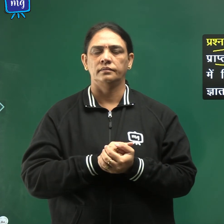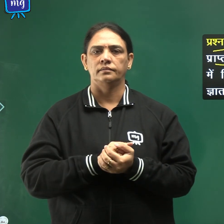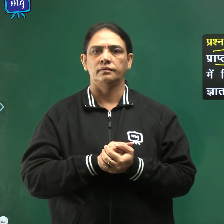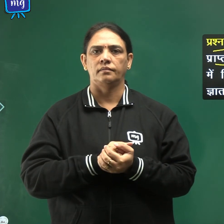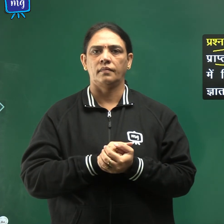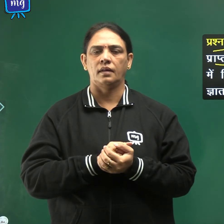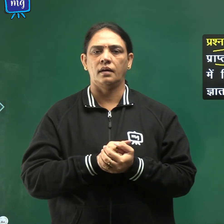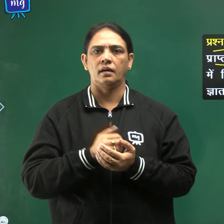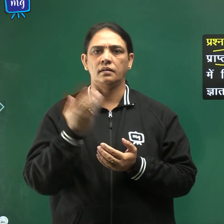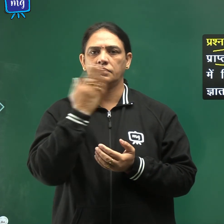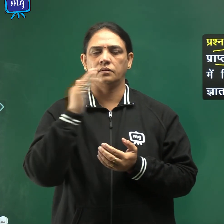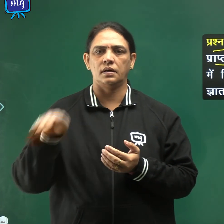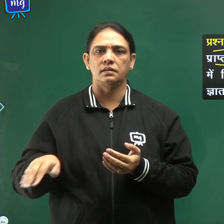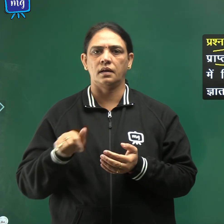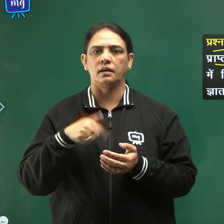छात्रों के